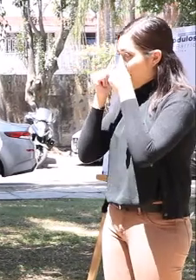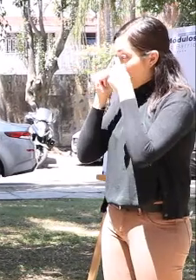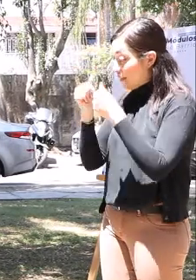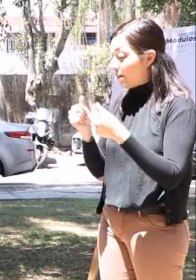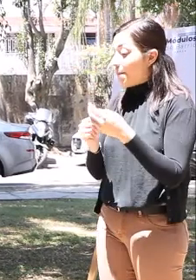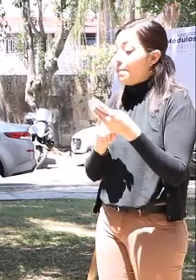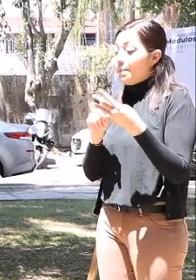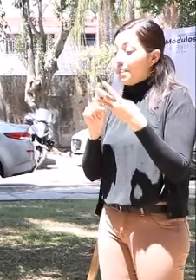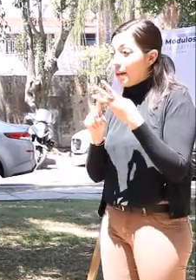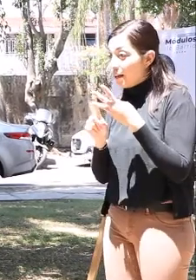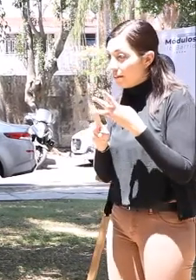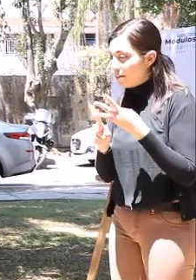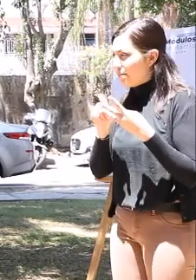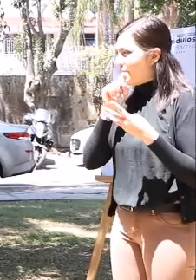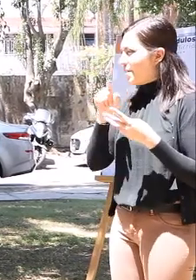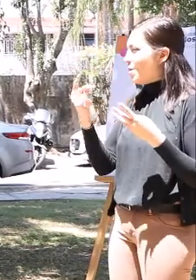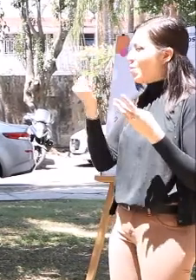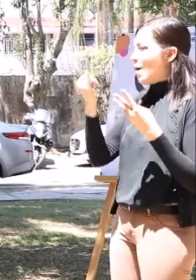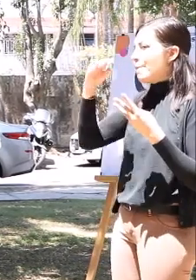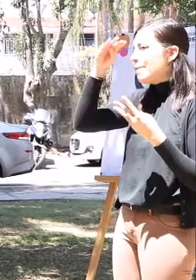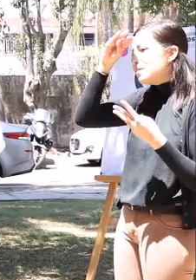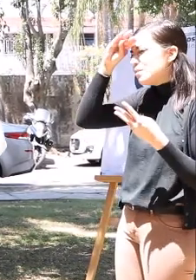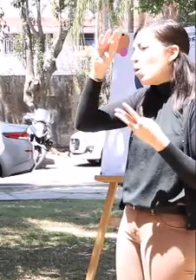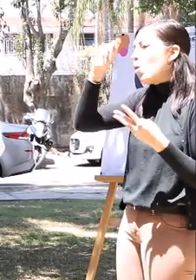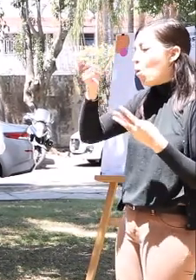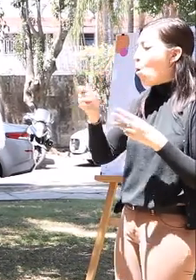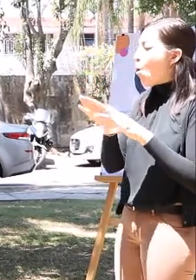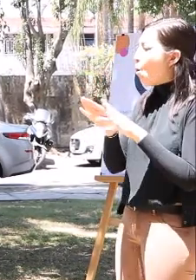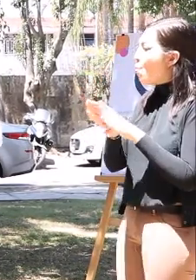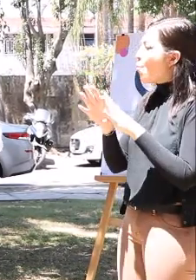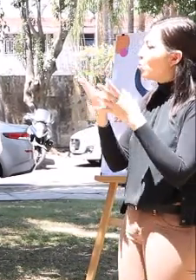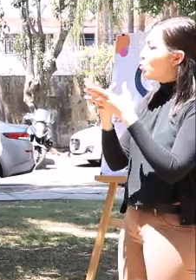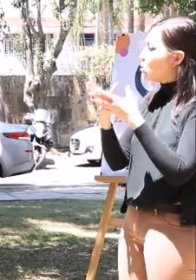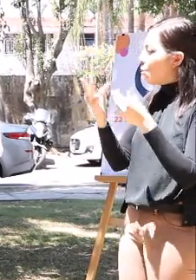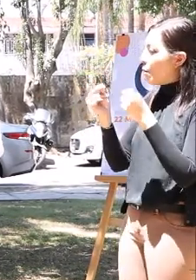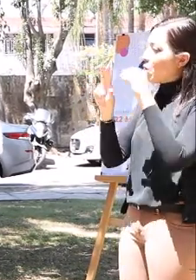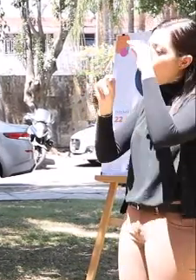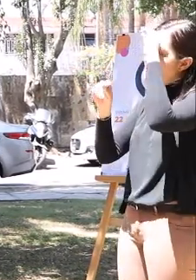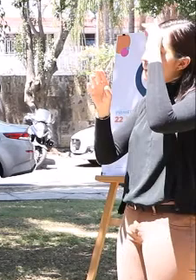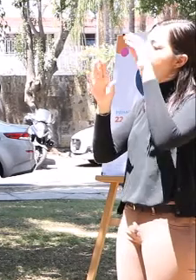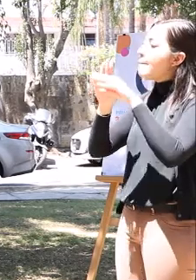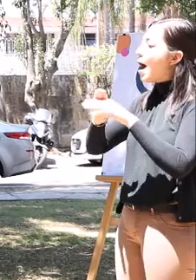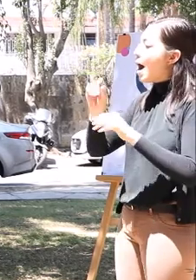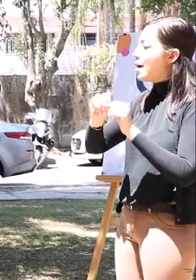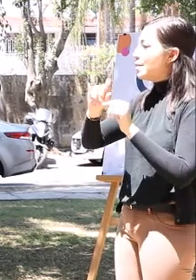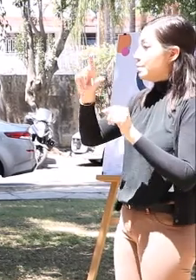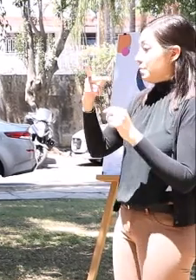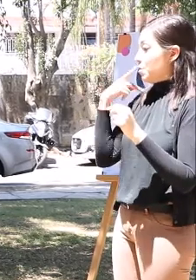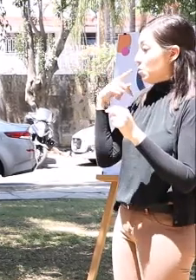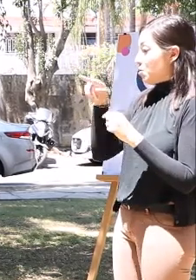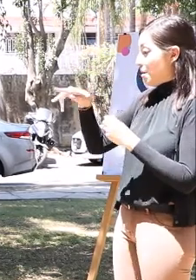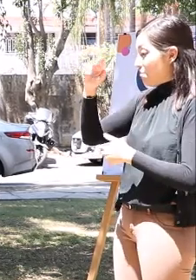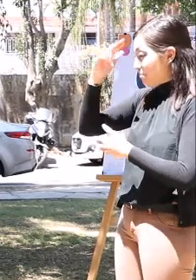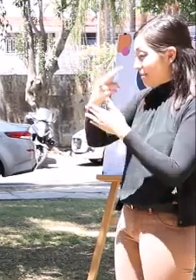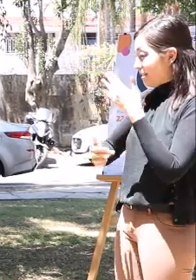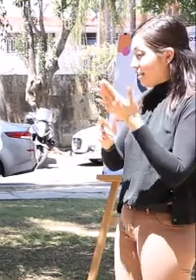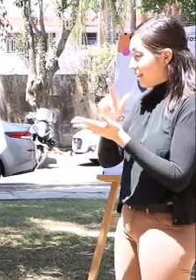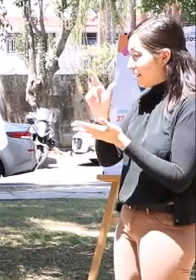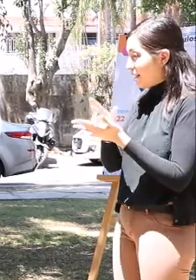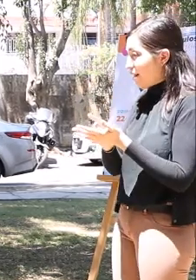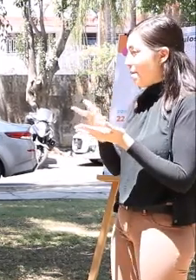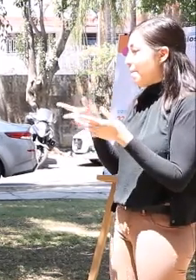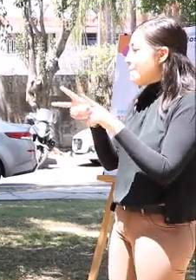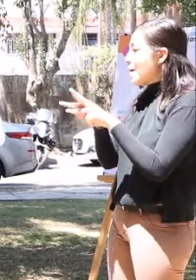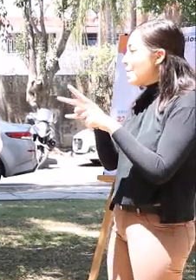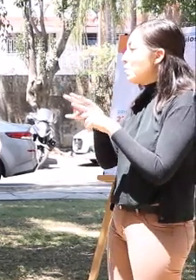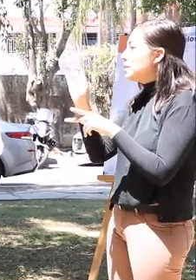Y tres, pues buscar que esos asuntos también se resuelvan, que no crezcan, que aquella persona que está delinquiendo, un primo